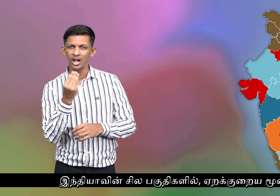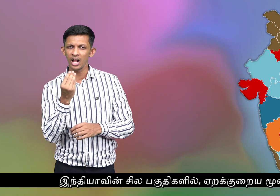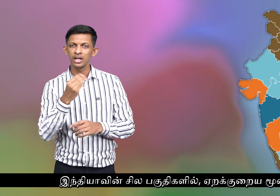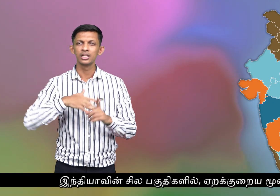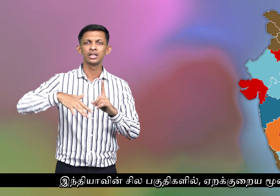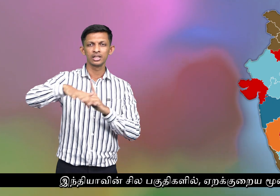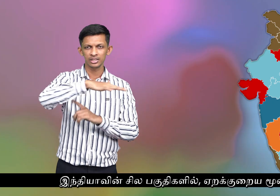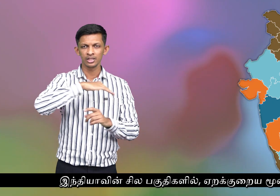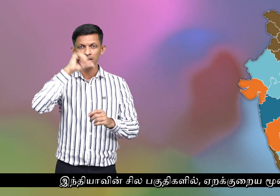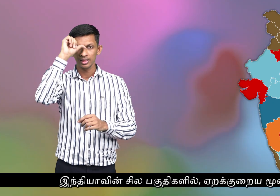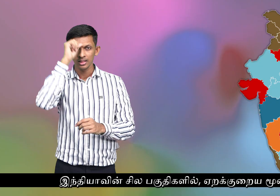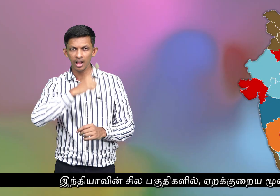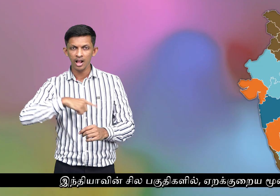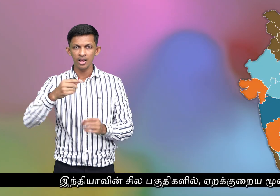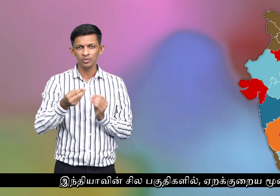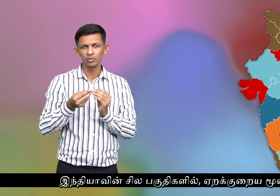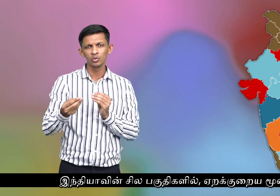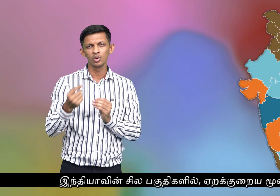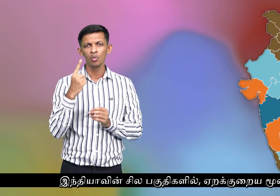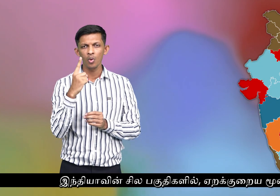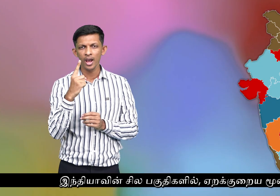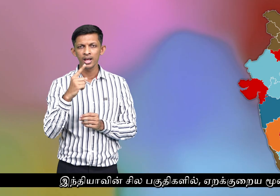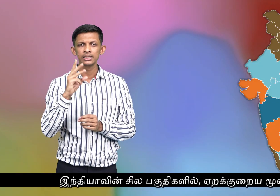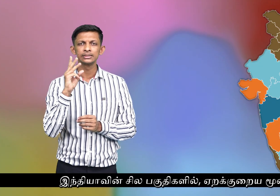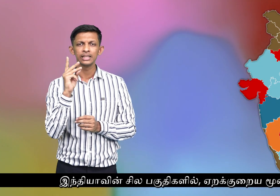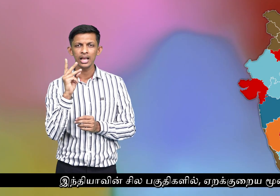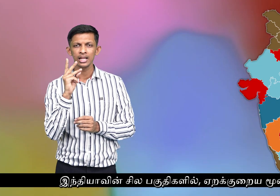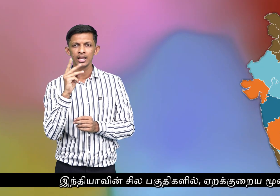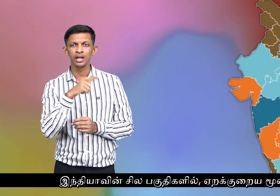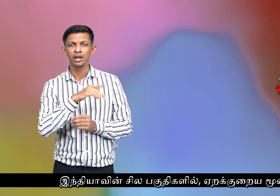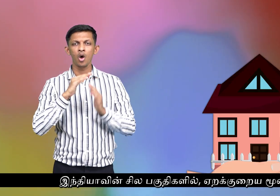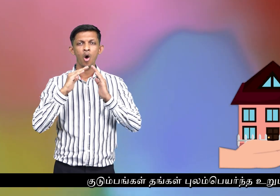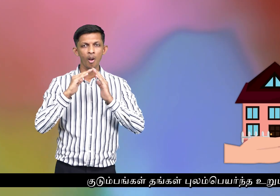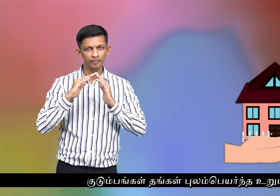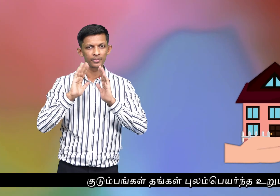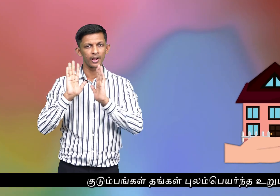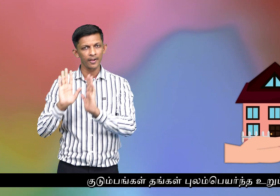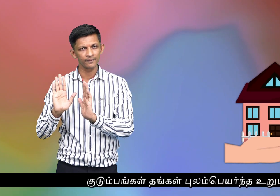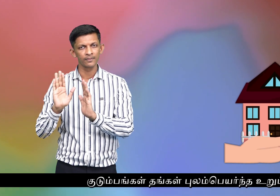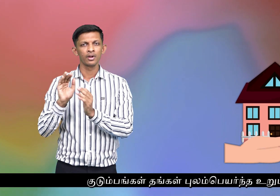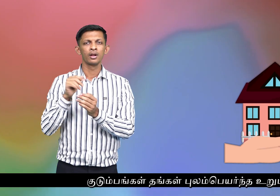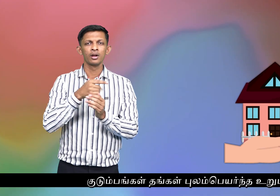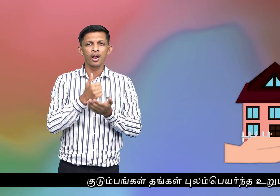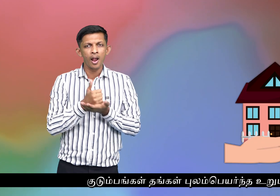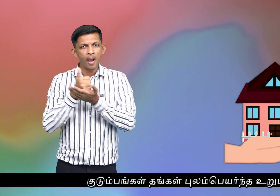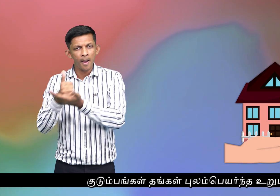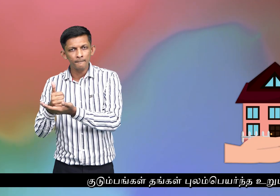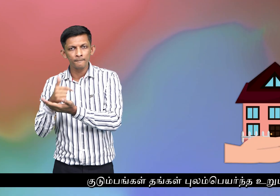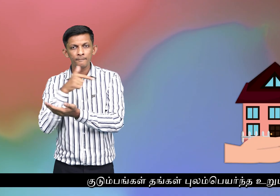இந்தியாவின் சில பகுதிகளில் ஏறக்குறைய மூன்றில் ஒரு பங்கு குடும்பங்கள் தங்கள் புலம்பெயர்ந்த